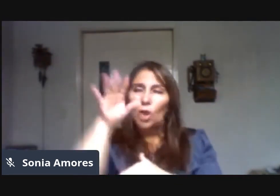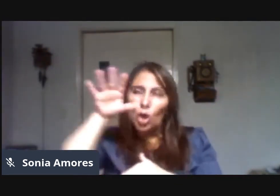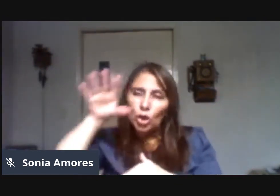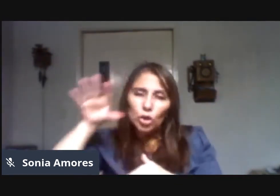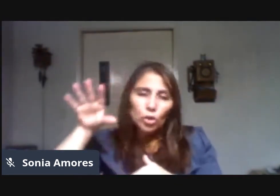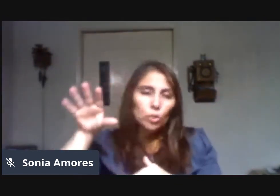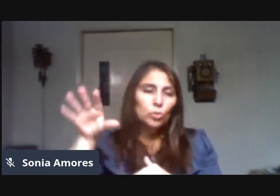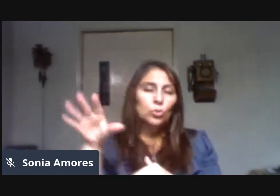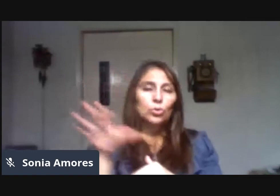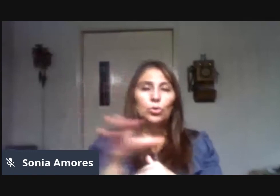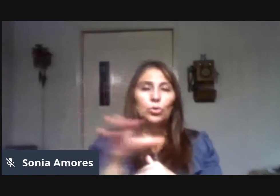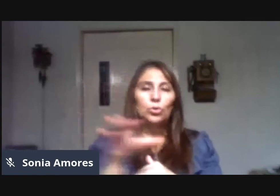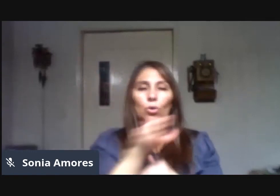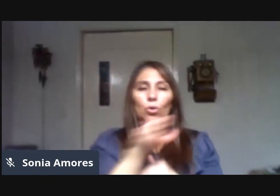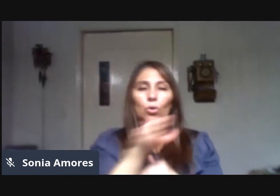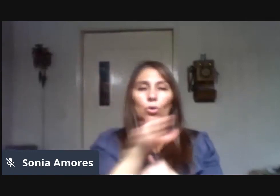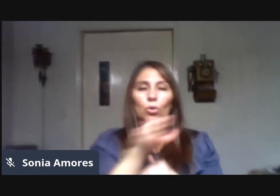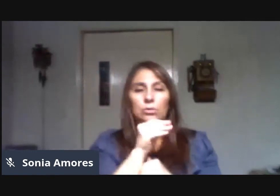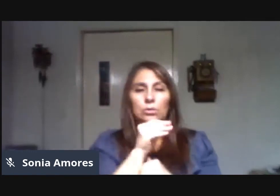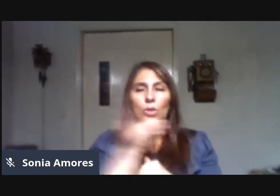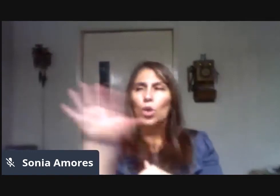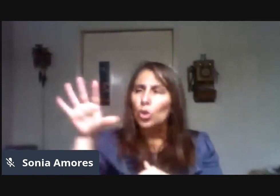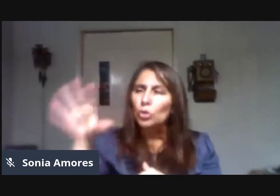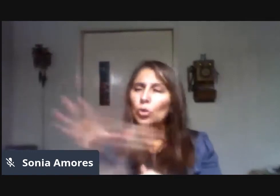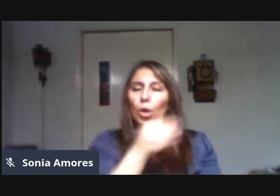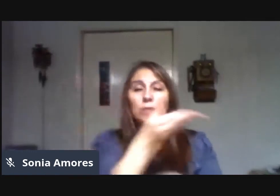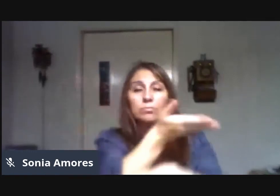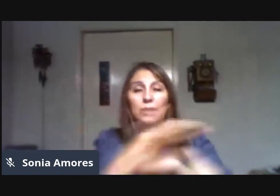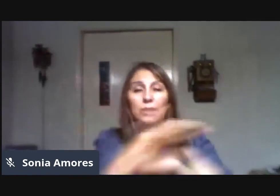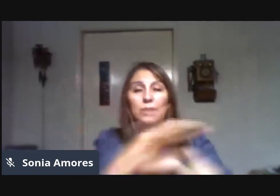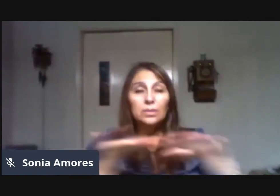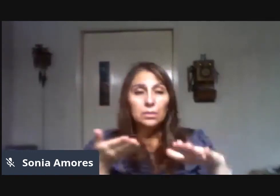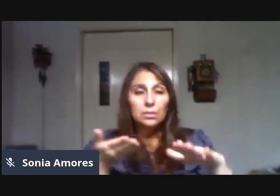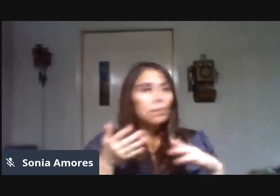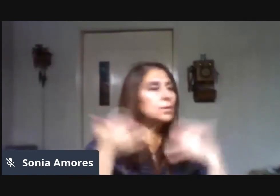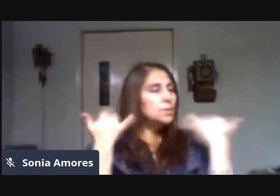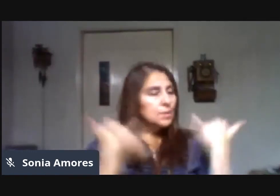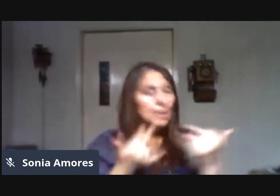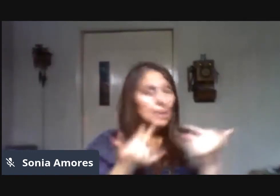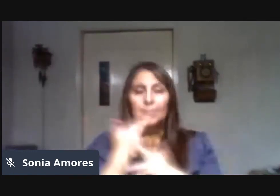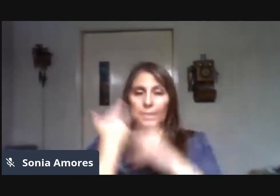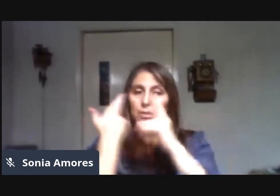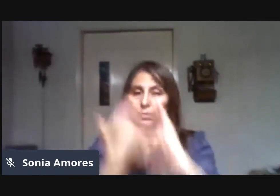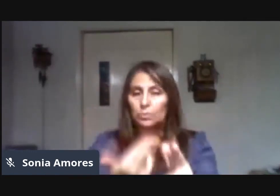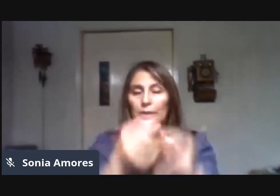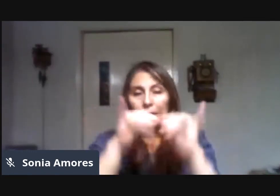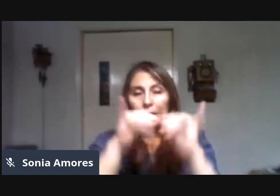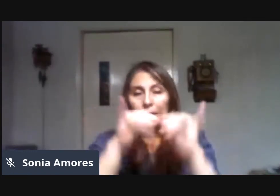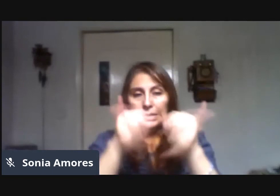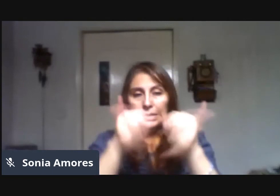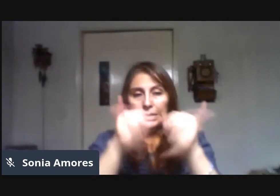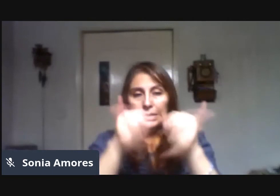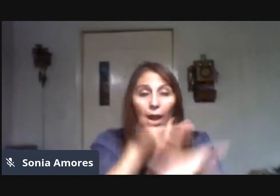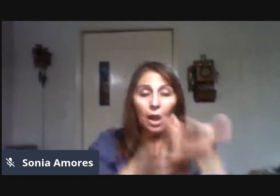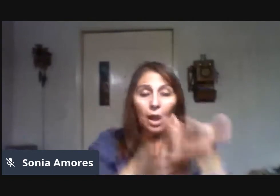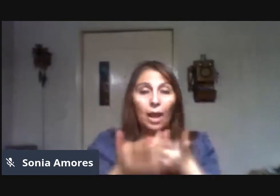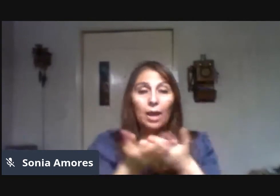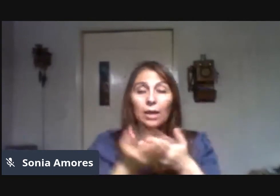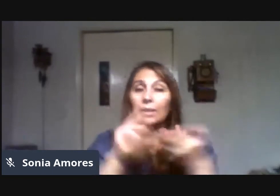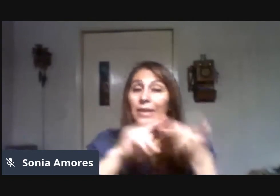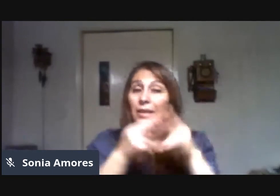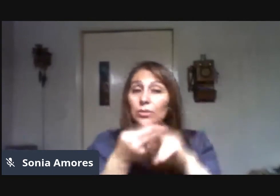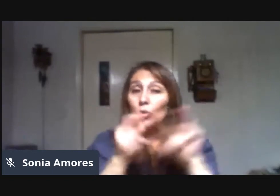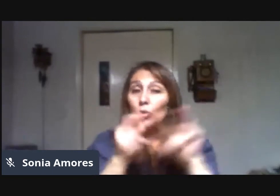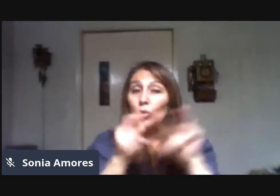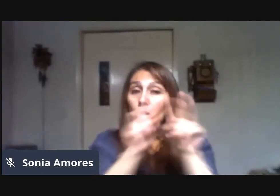absolutamente en todas, los reclamos se han atendido por la vía del diálogo, en materia alimentaria.